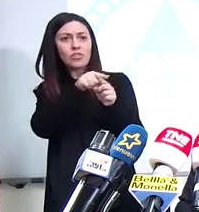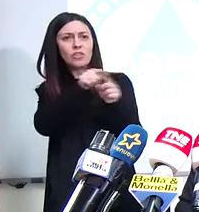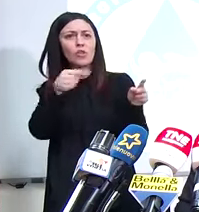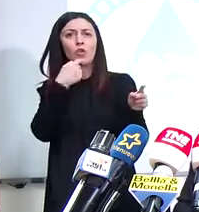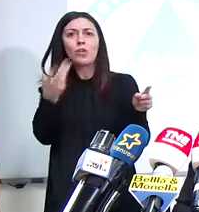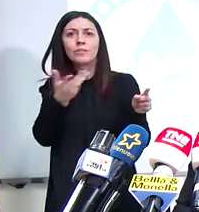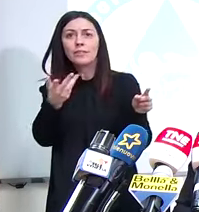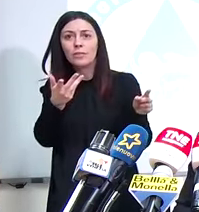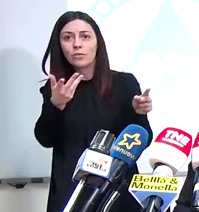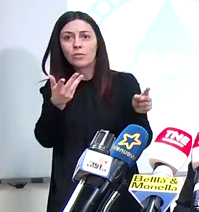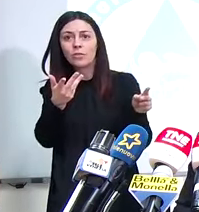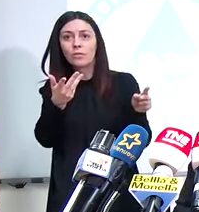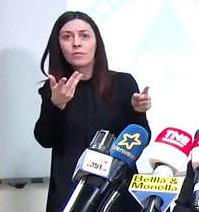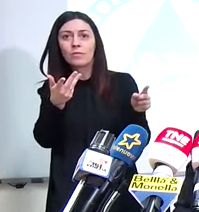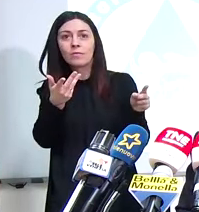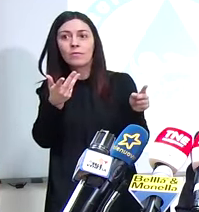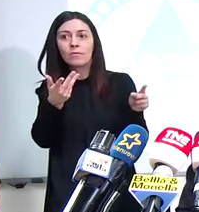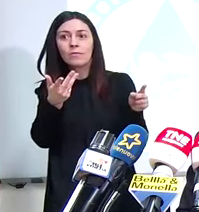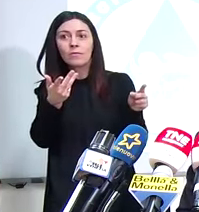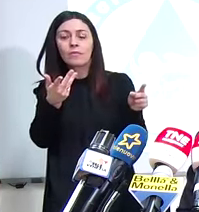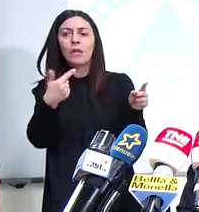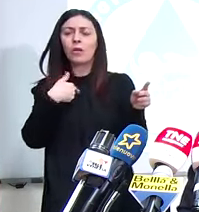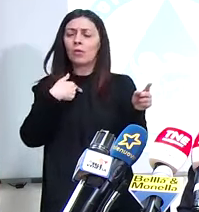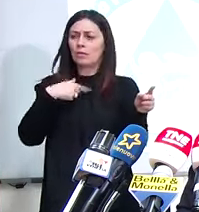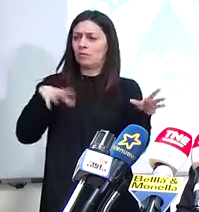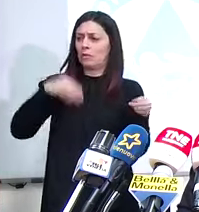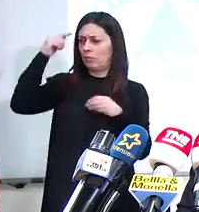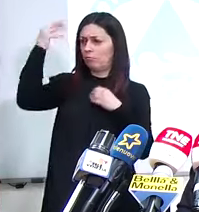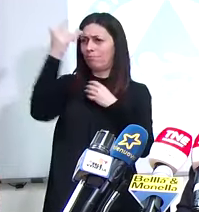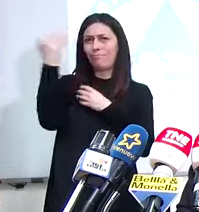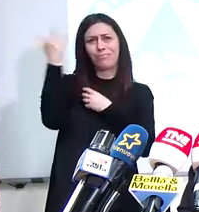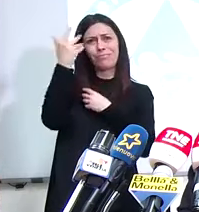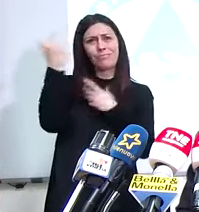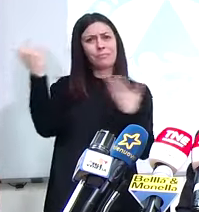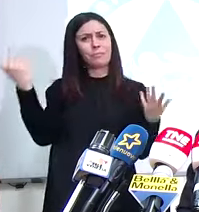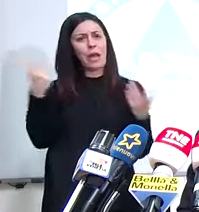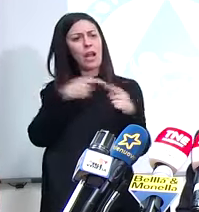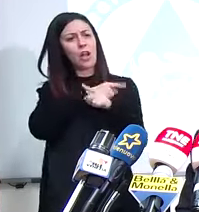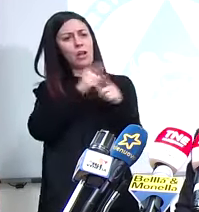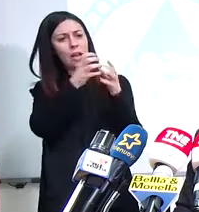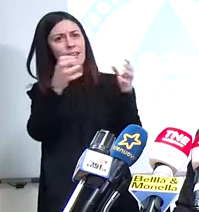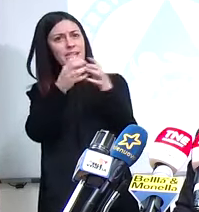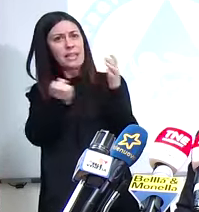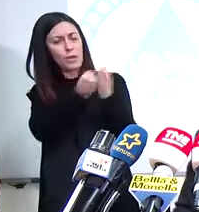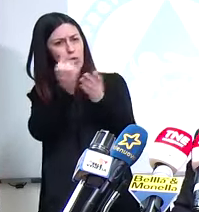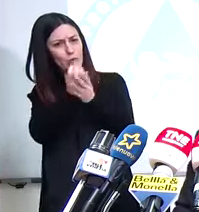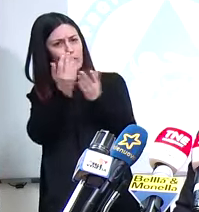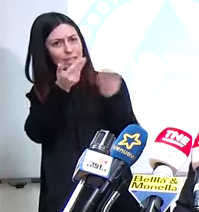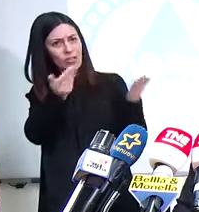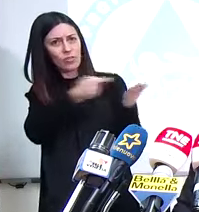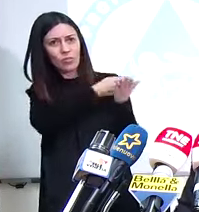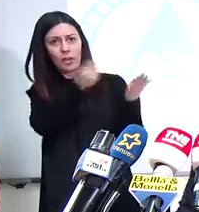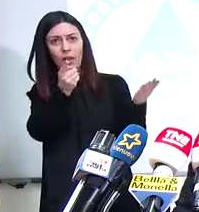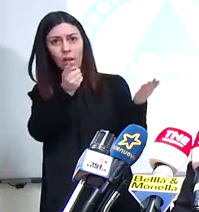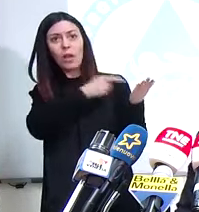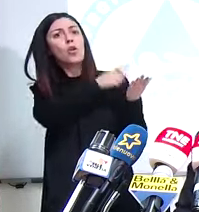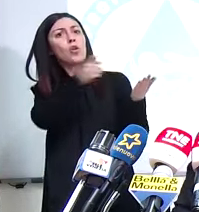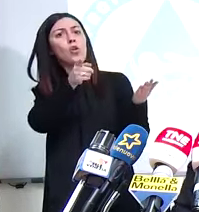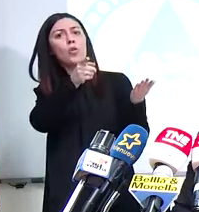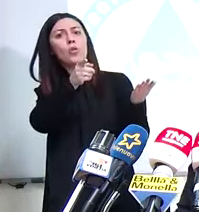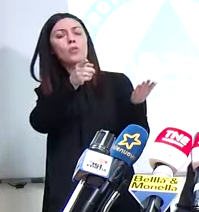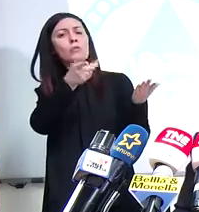vera mi chiedo chi li produce ad oggi ma dichiara che tutta sta